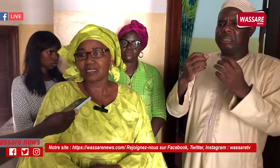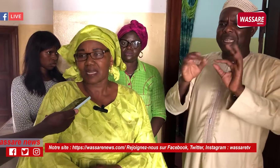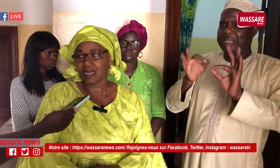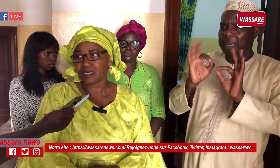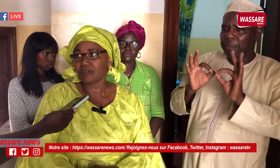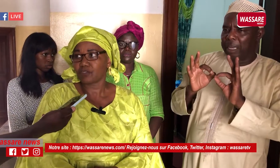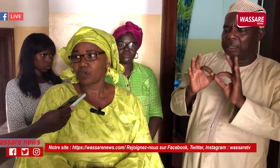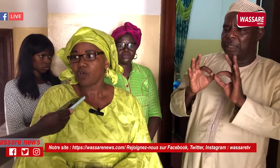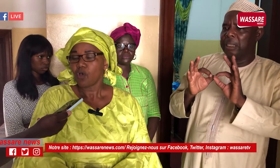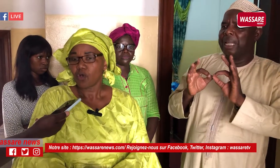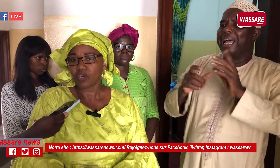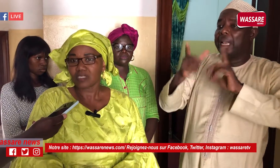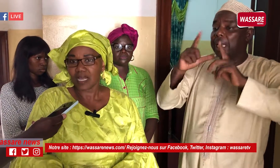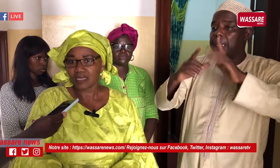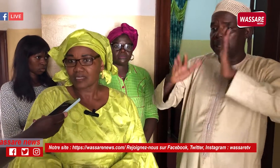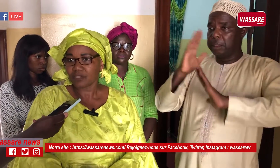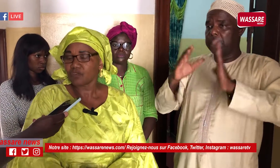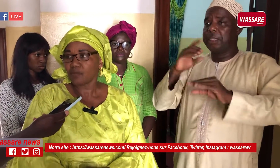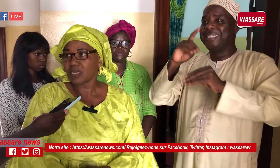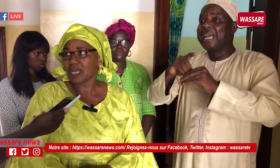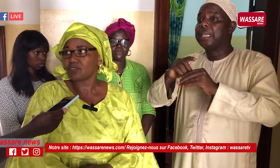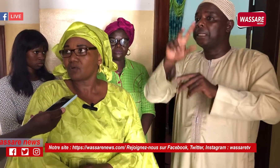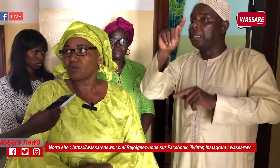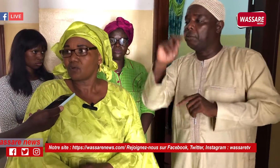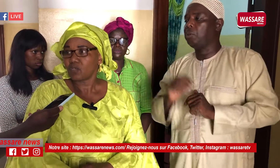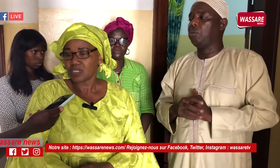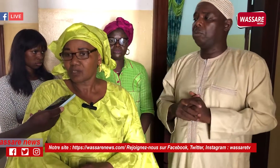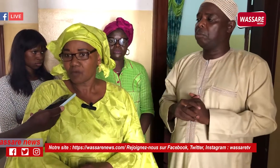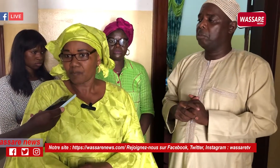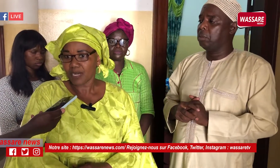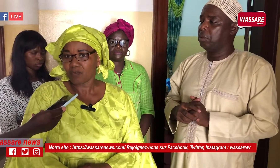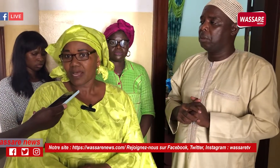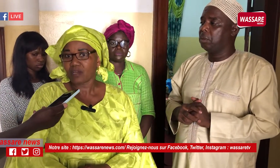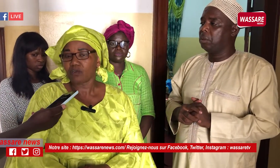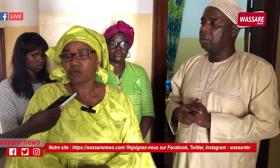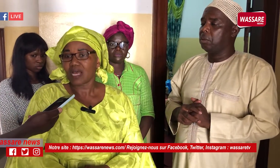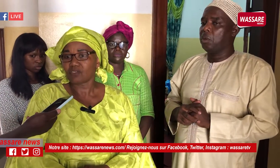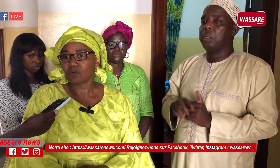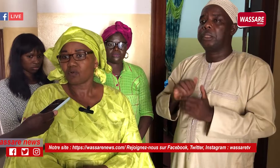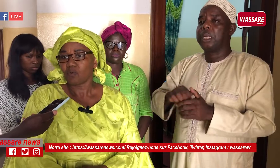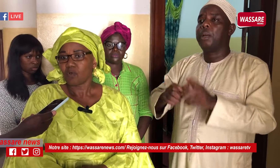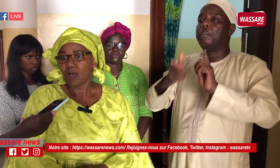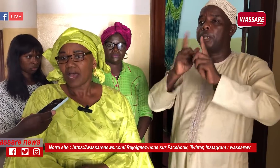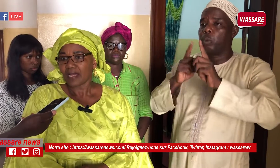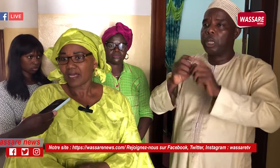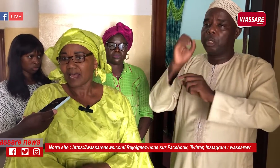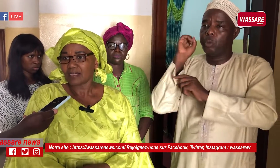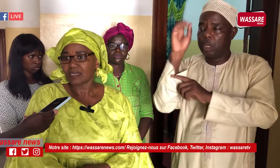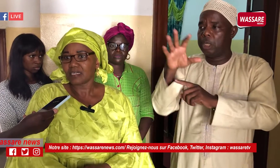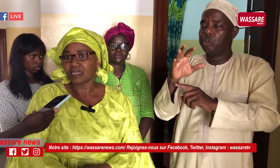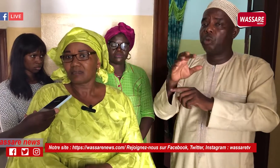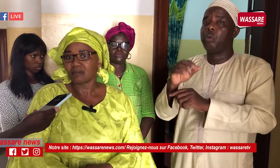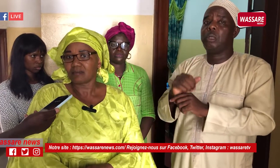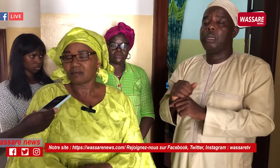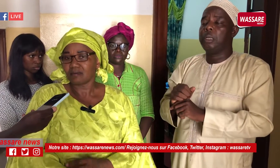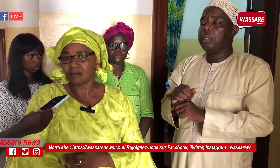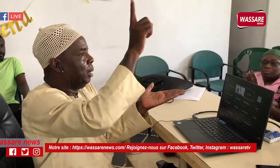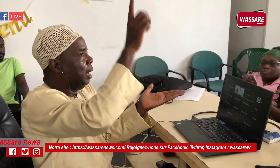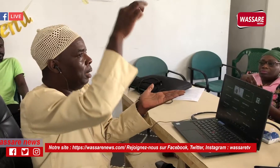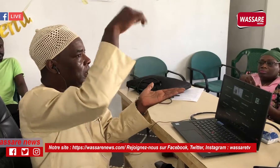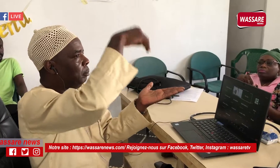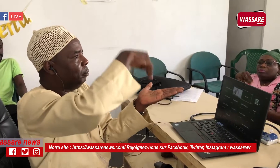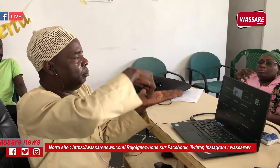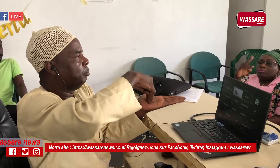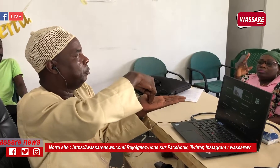langue des signes dans les télévisions. Or que ça, c'est une obligation, c'est un plaidoyer que nous lançons à l'égard de